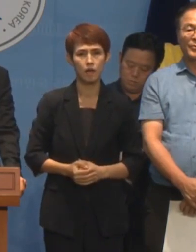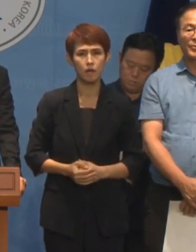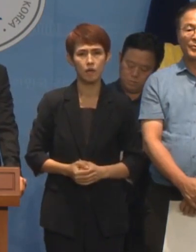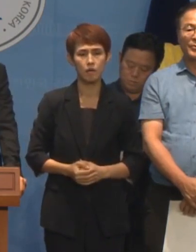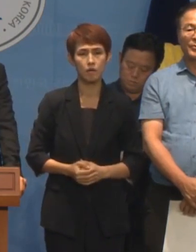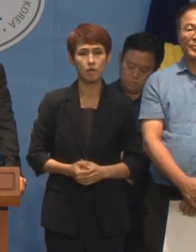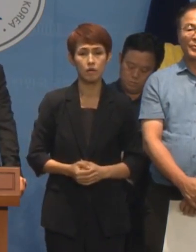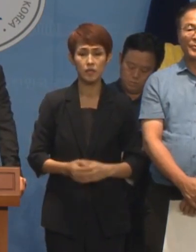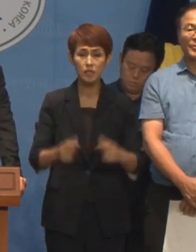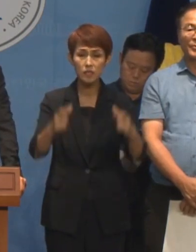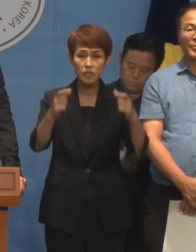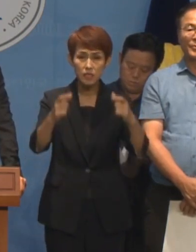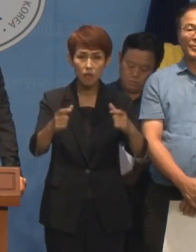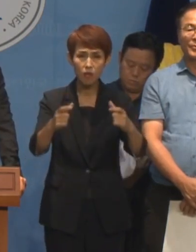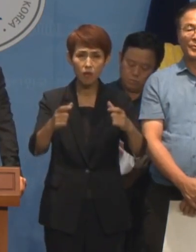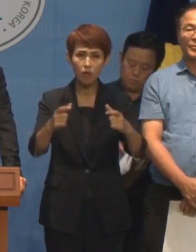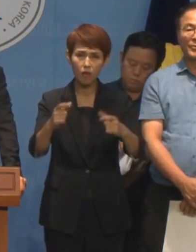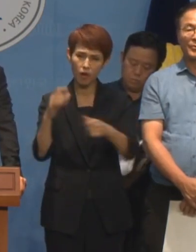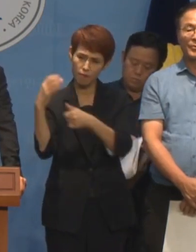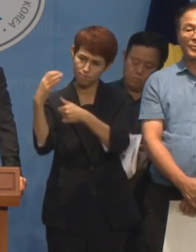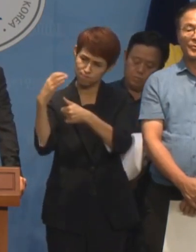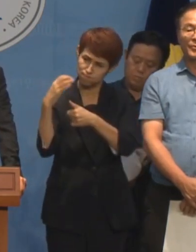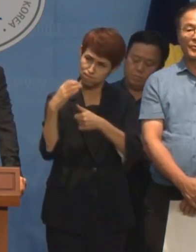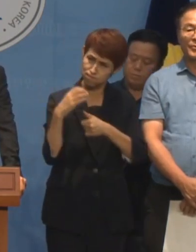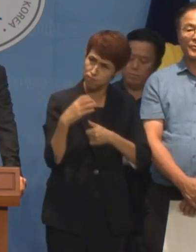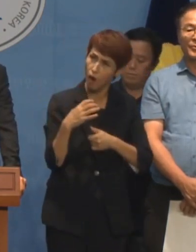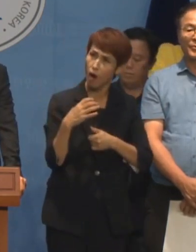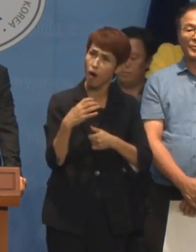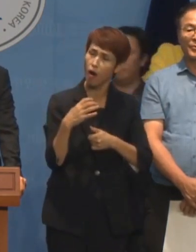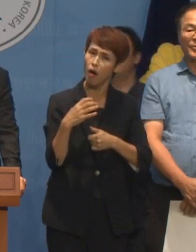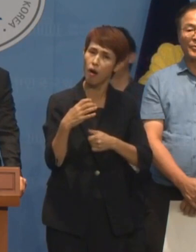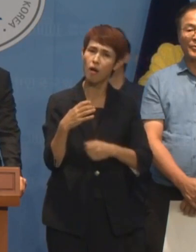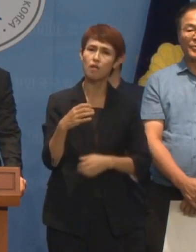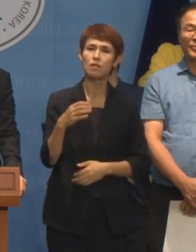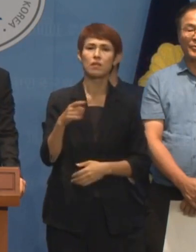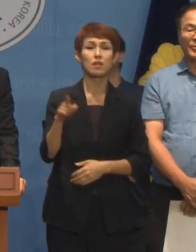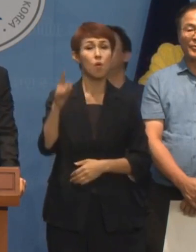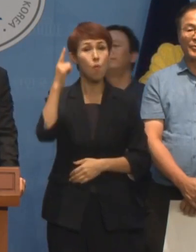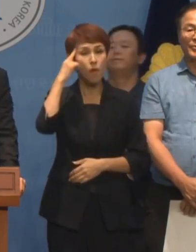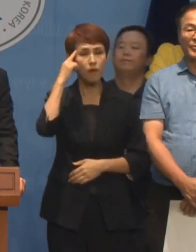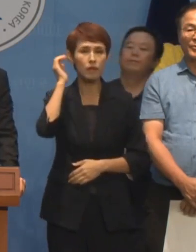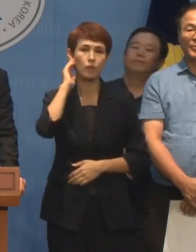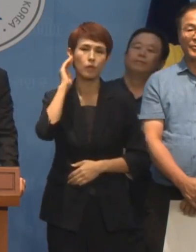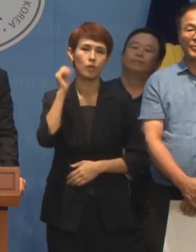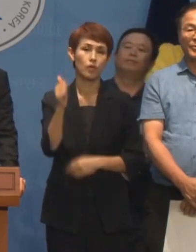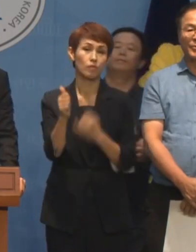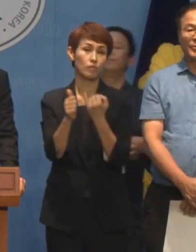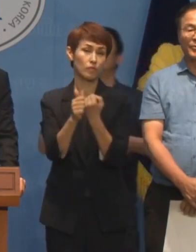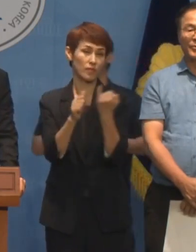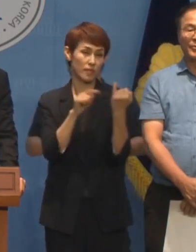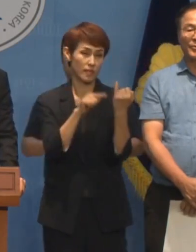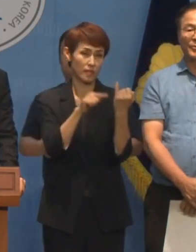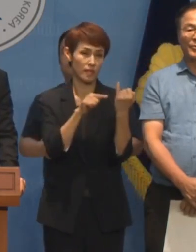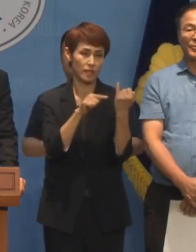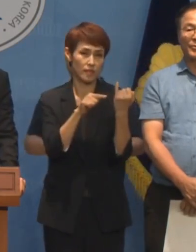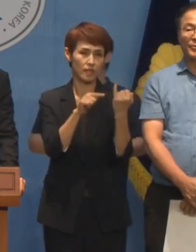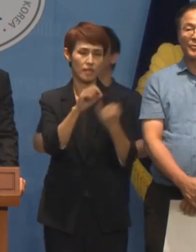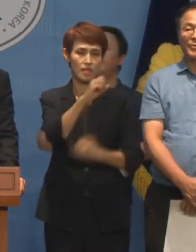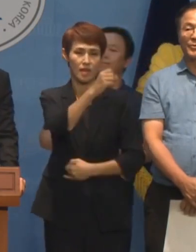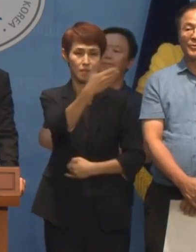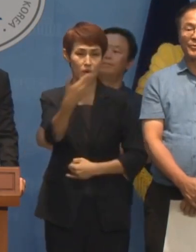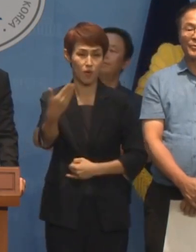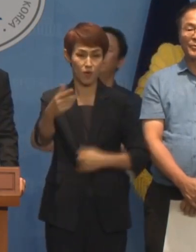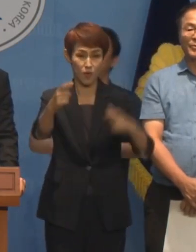양평 여주 지역에 집중되는 이러한 탄압은 대통령 처가 양평 공공지구 비리 의혹,